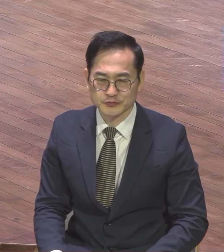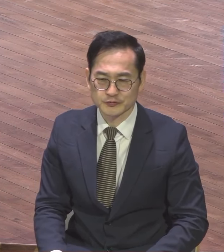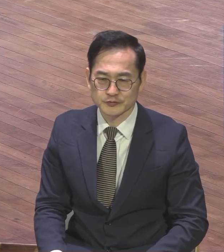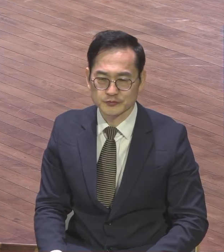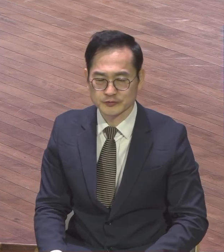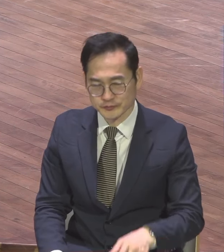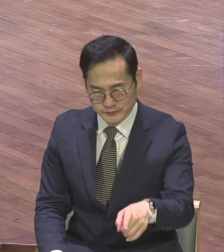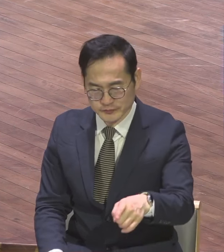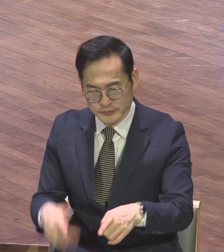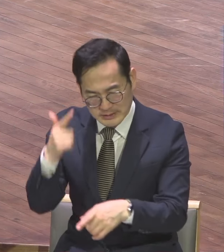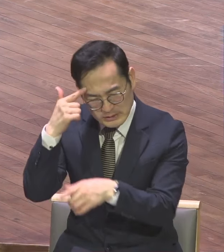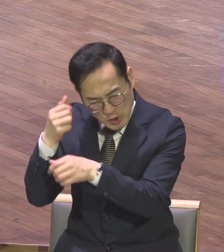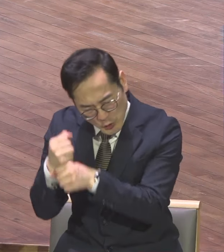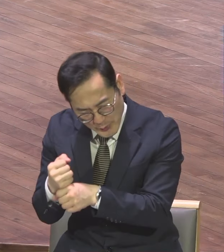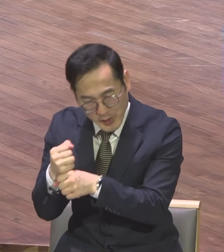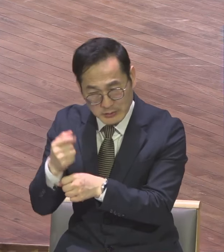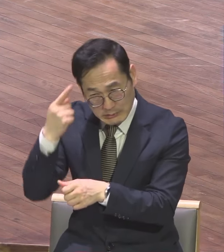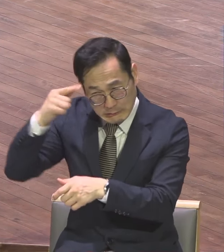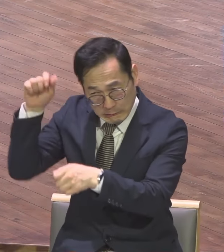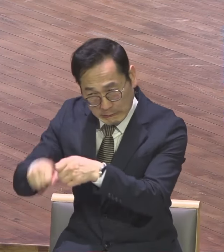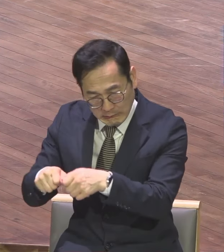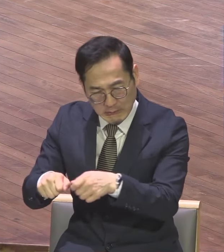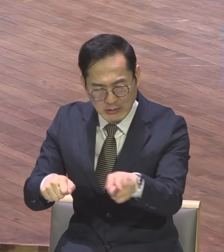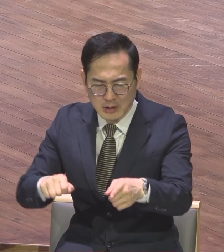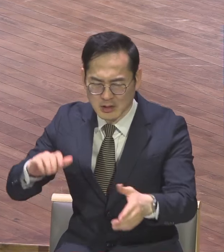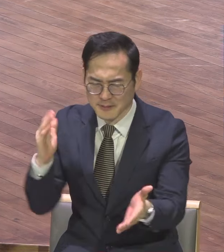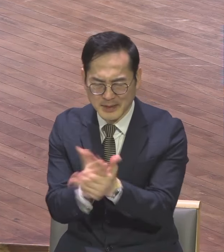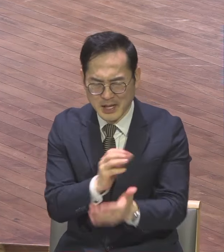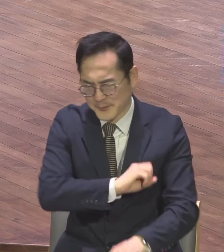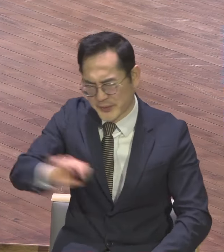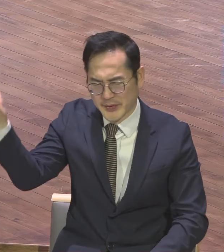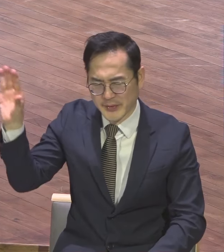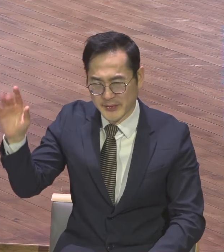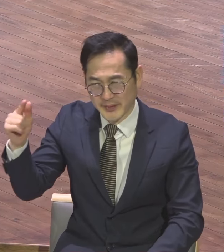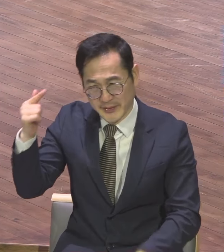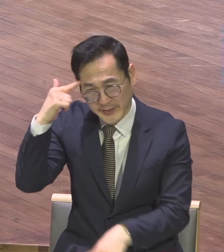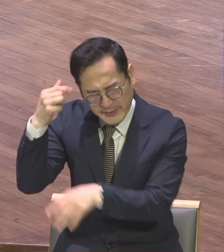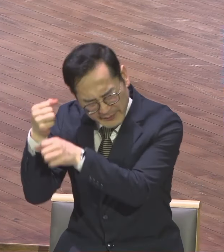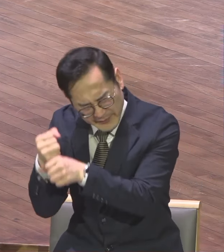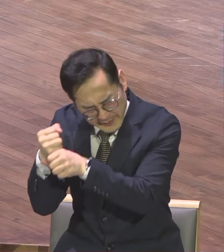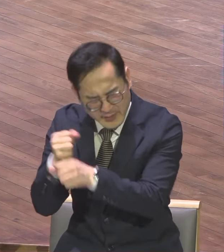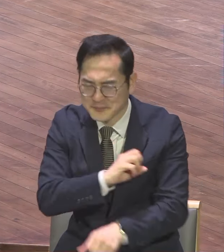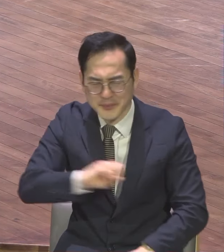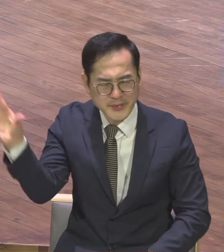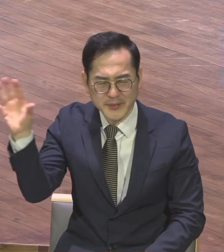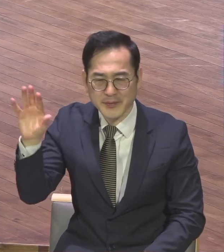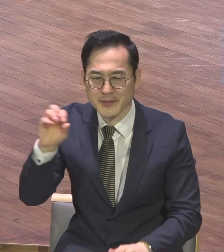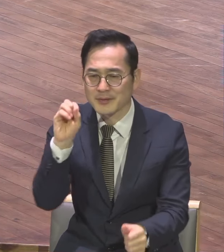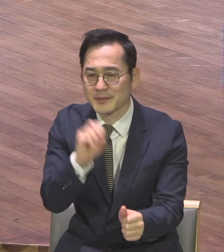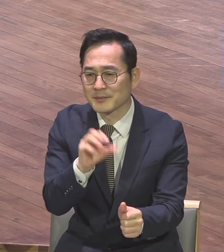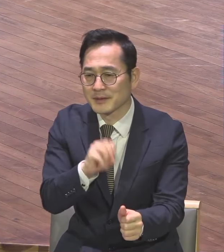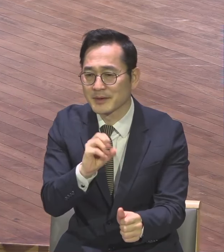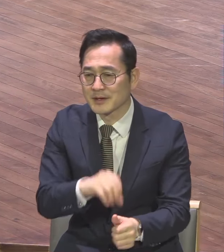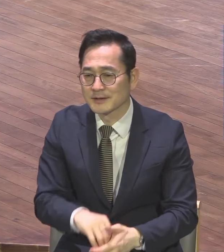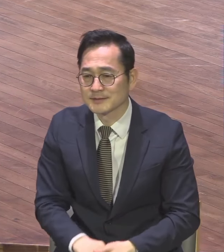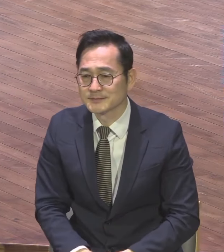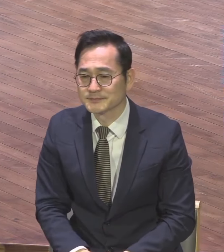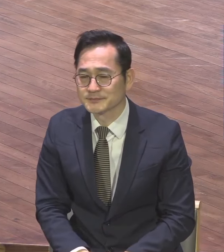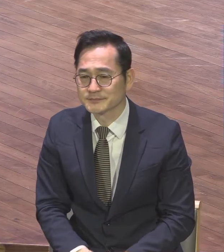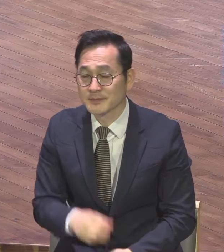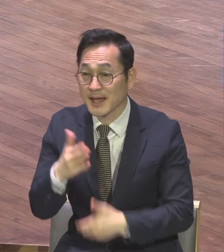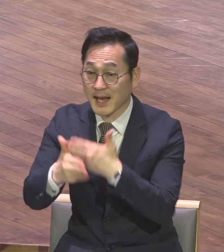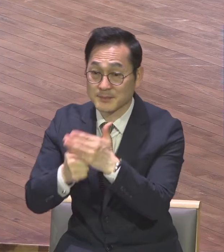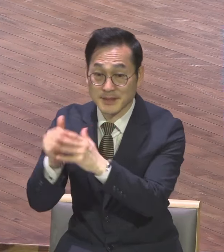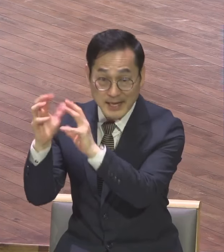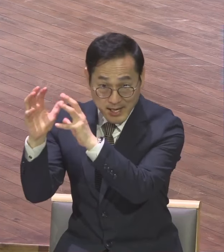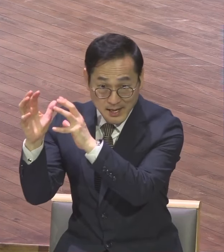편견, 선입견, 고정관념에서 벗어나라 라고 그렇게 말씀하고 있어요. 특별히 하나님의